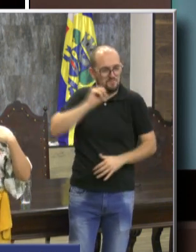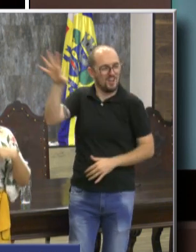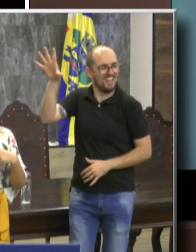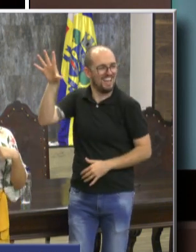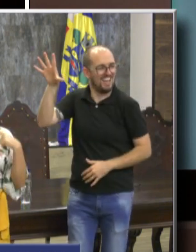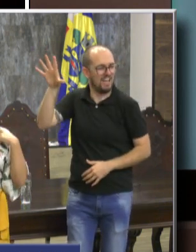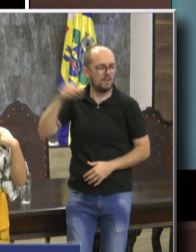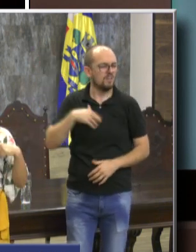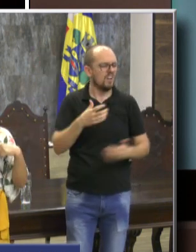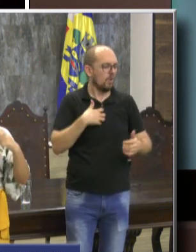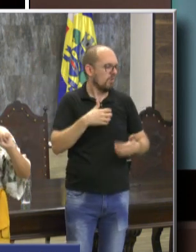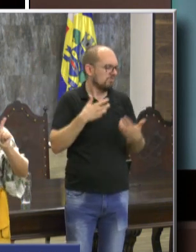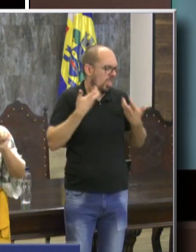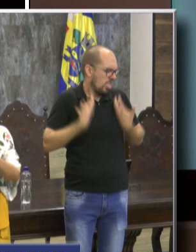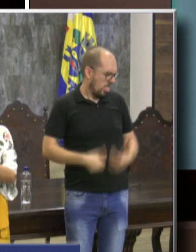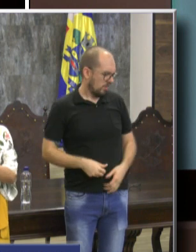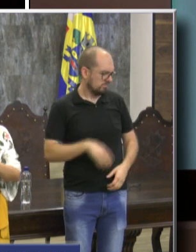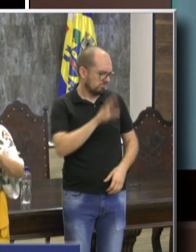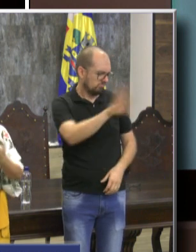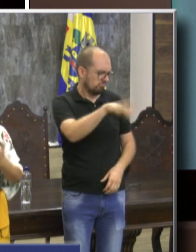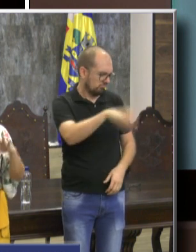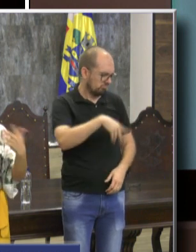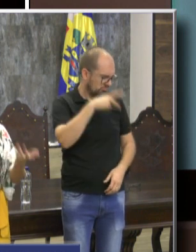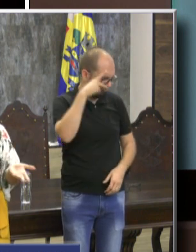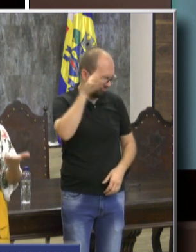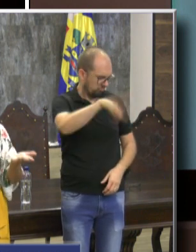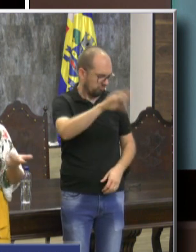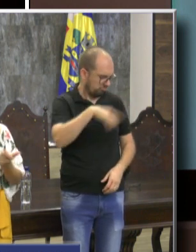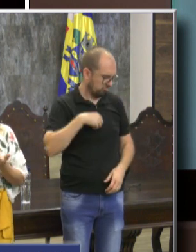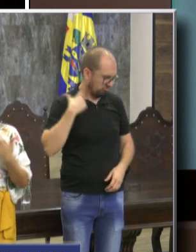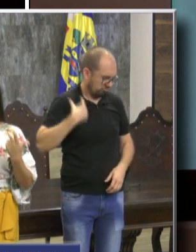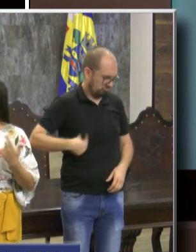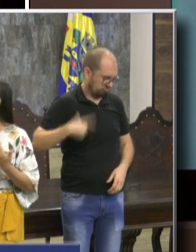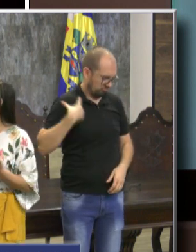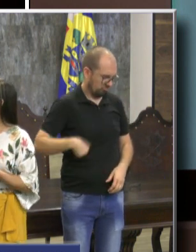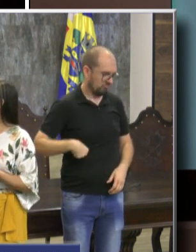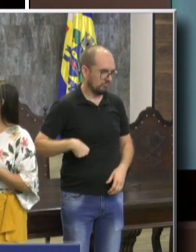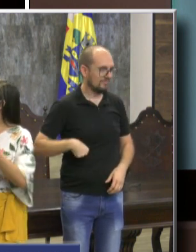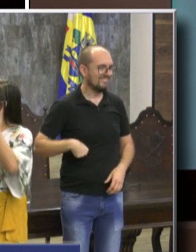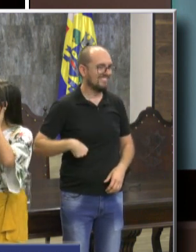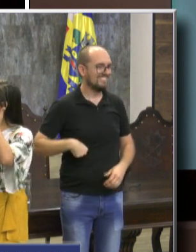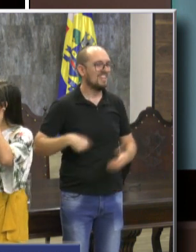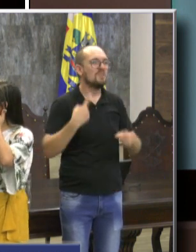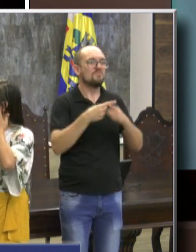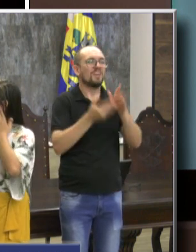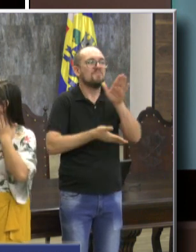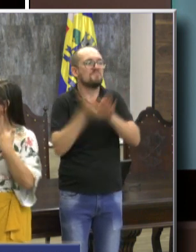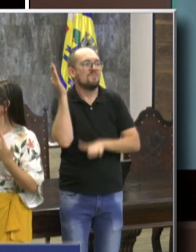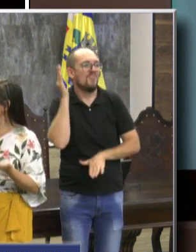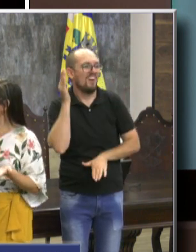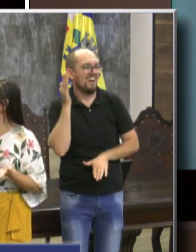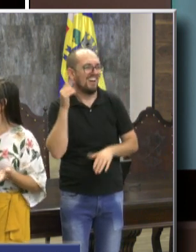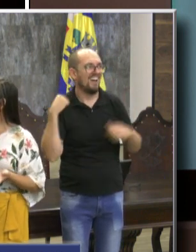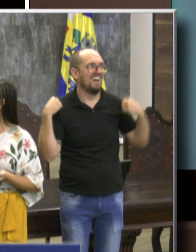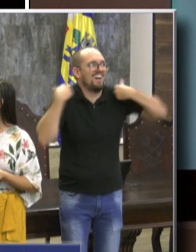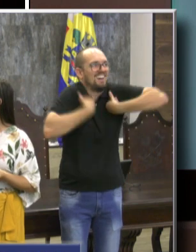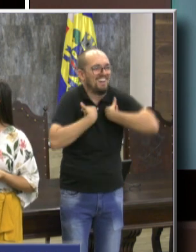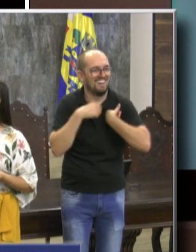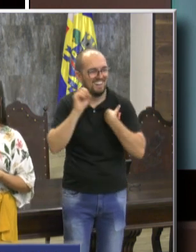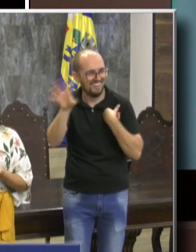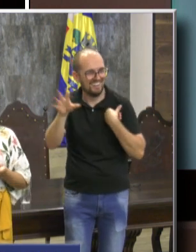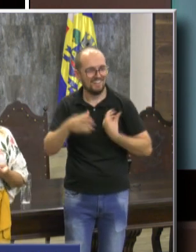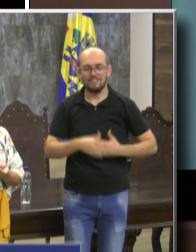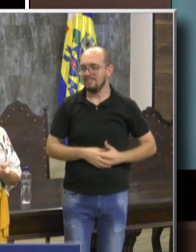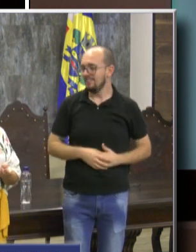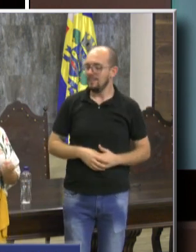Quando ele quer ir embora, ele faz sinal de bolsa. Eu falo, não, espera, hora, estudar agora. Vamos estudar. Esse ano, nós